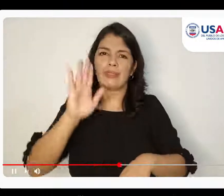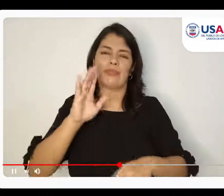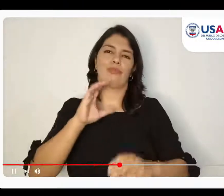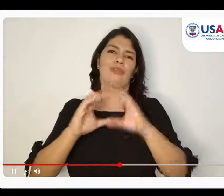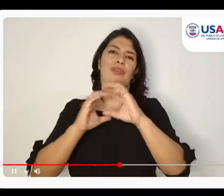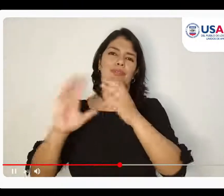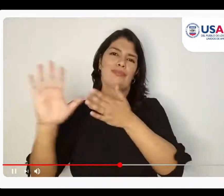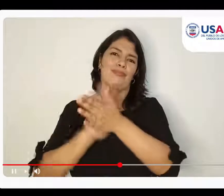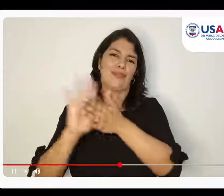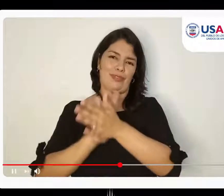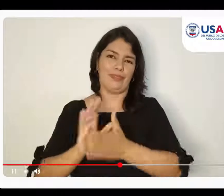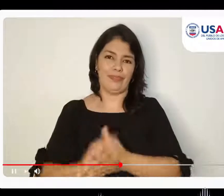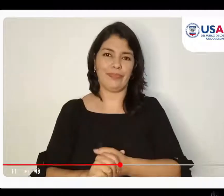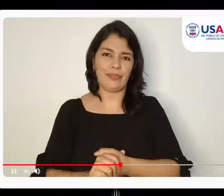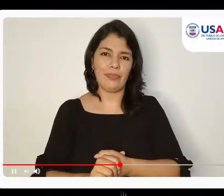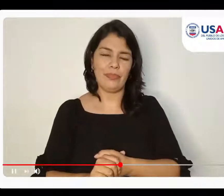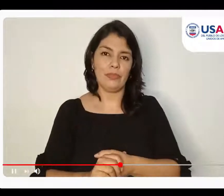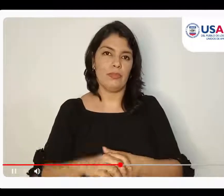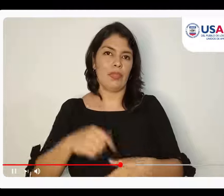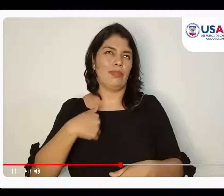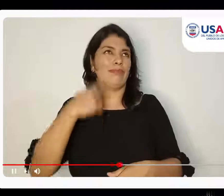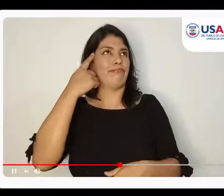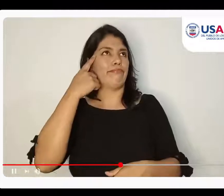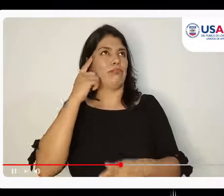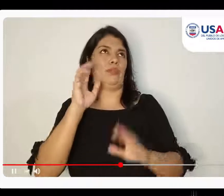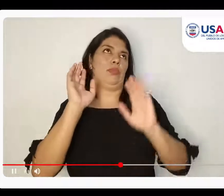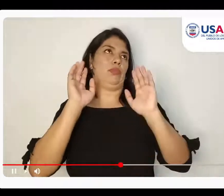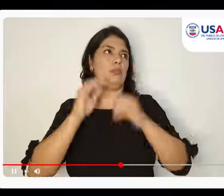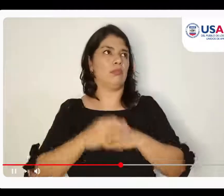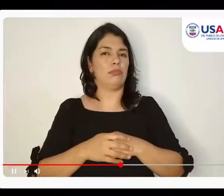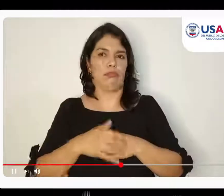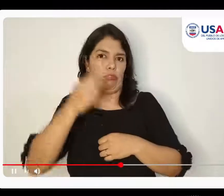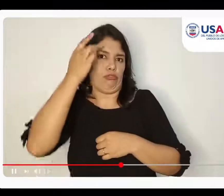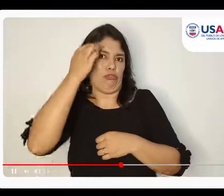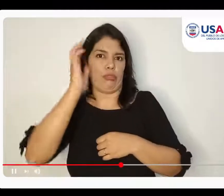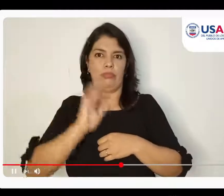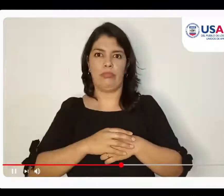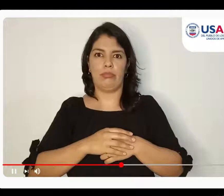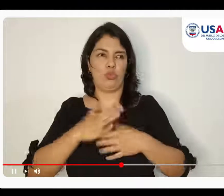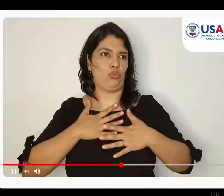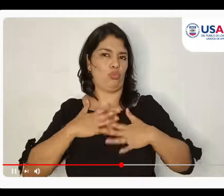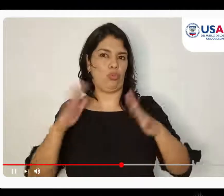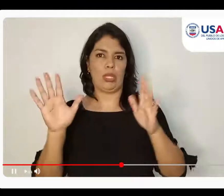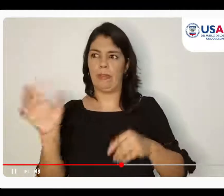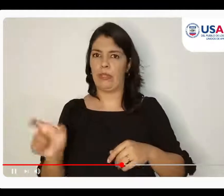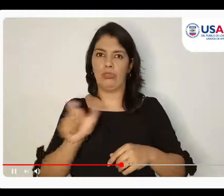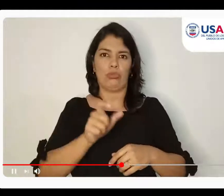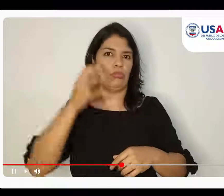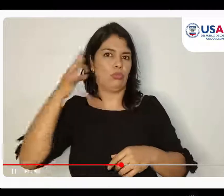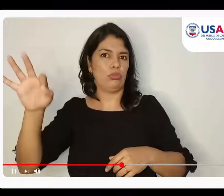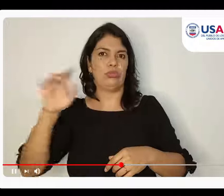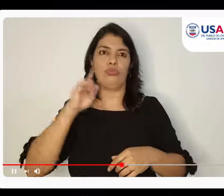es la comunicación. Y si uno dice, hombre, pues es que es lo básico, cualquier persona merece tener